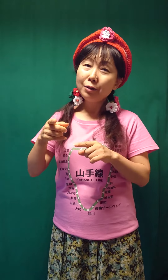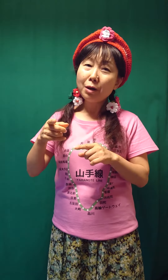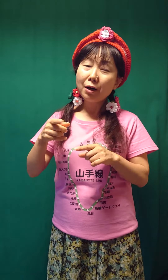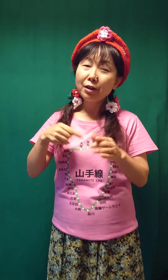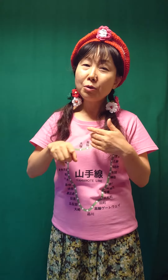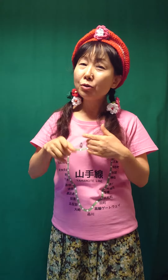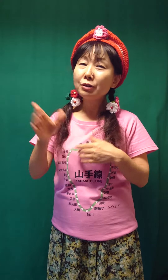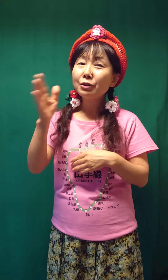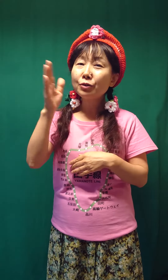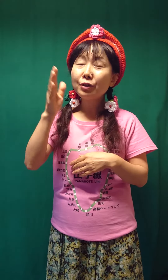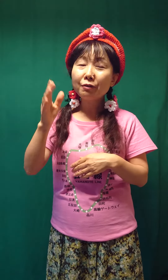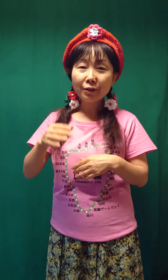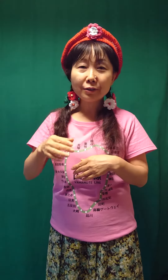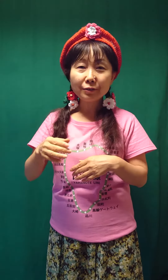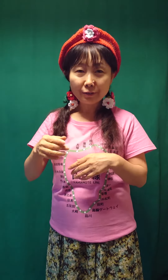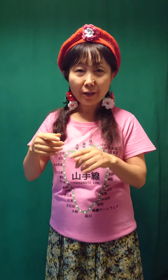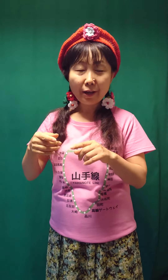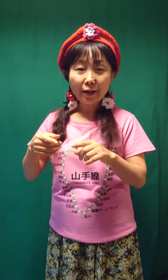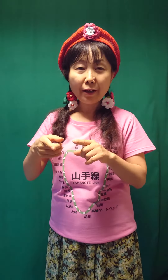まあ意味としてはそうではなくって、